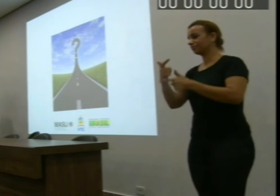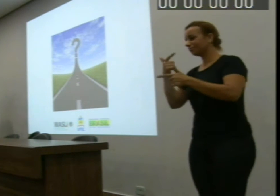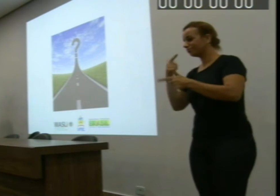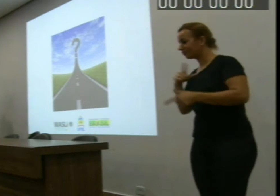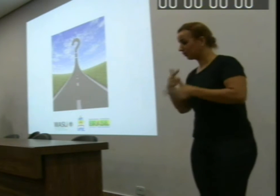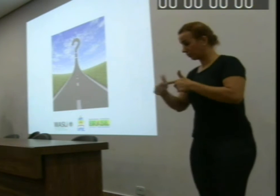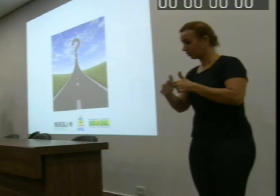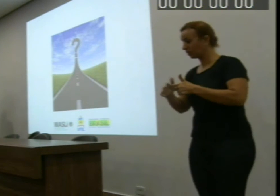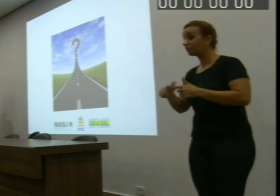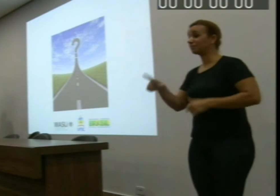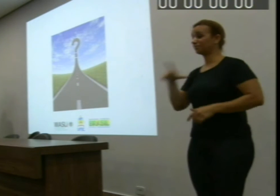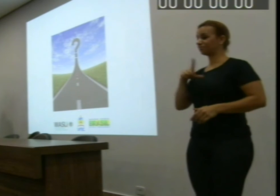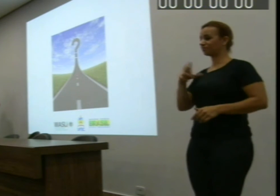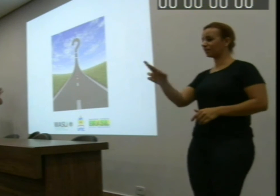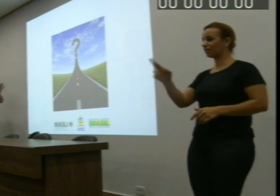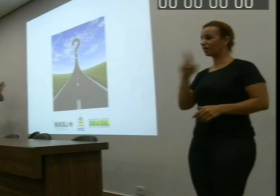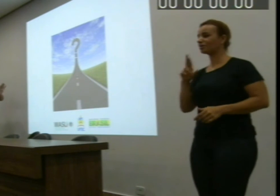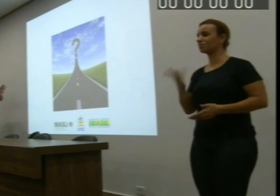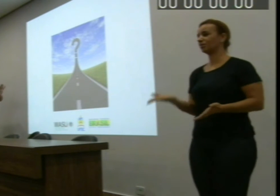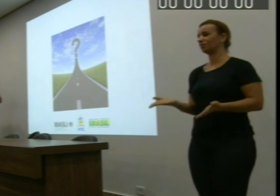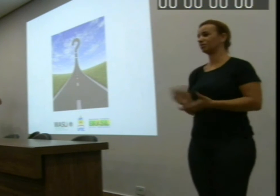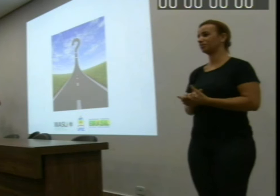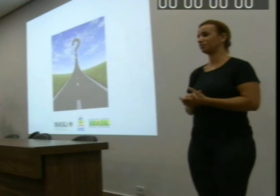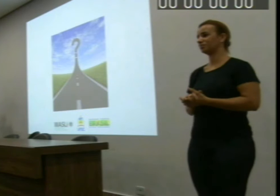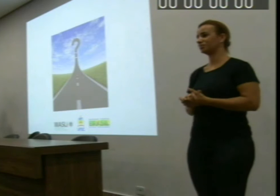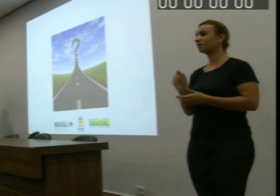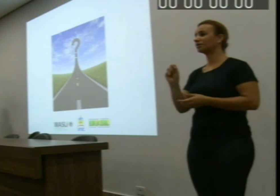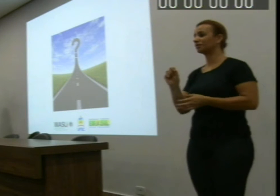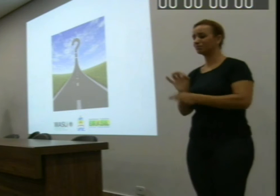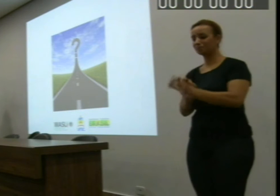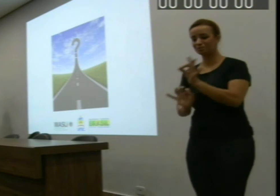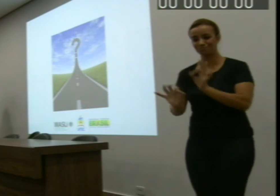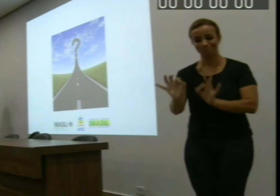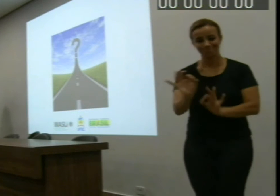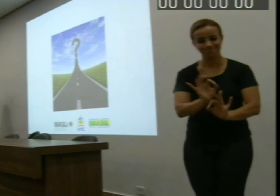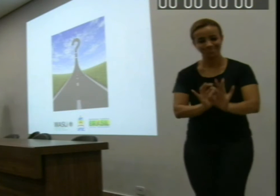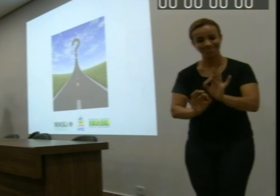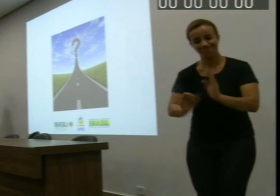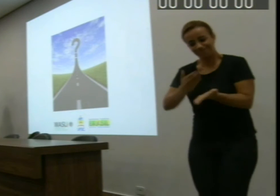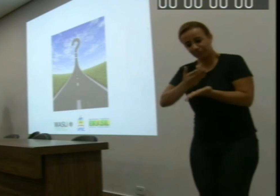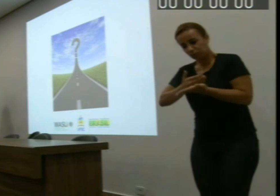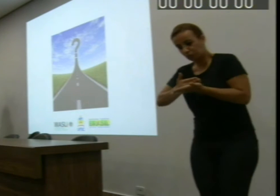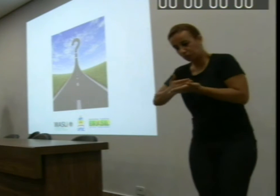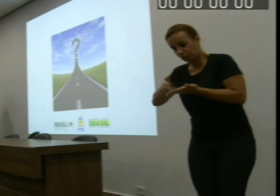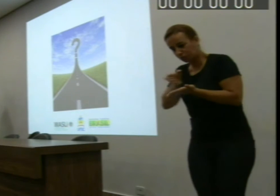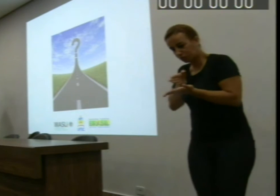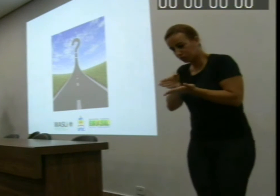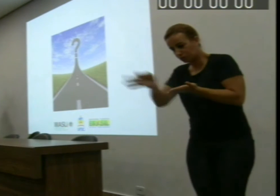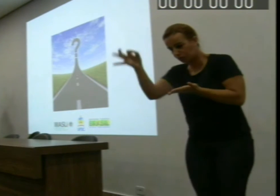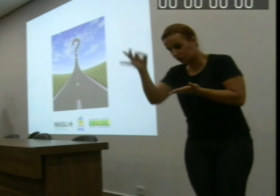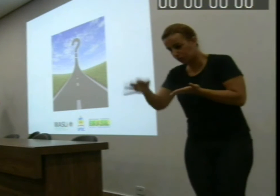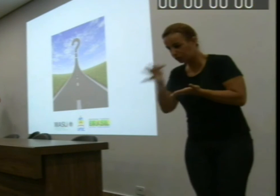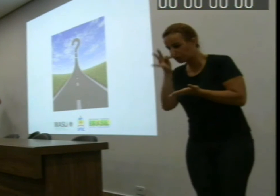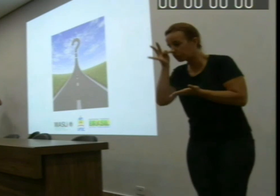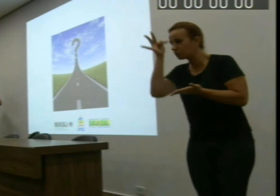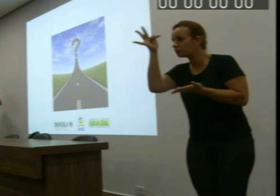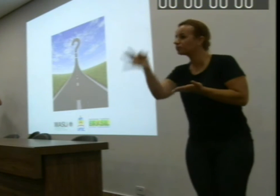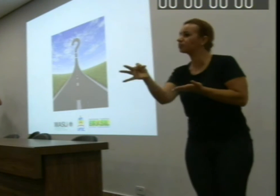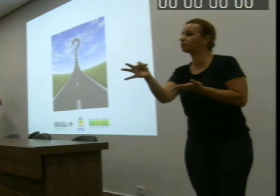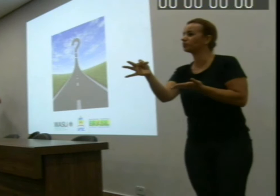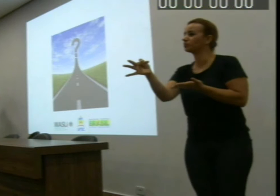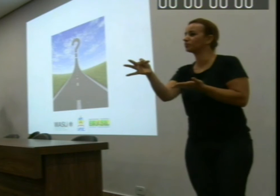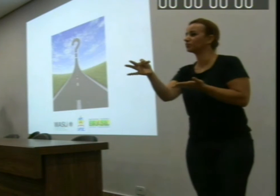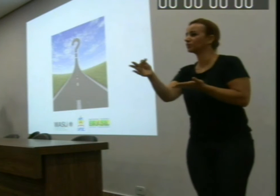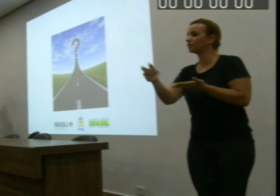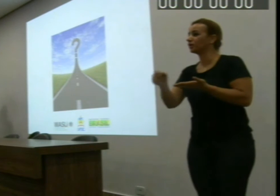respostas para essas problemáticas a gente pode pelo menos começar a traçar um caminho pro nosso futuro Considerando o que a gente tem